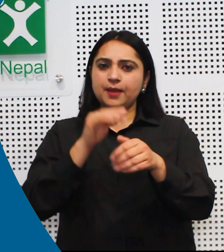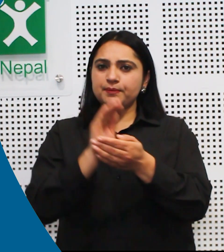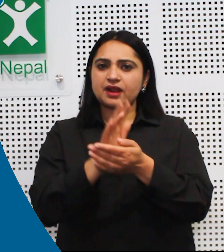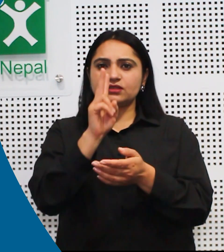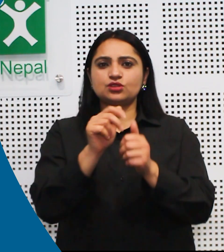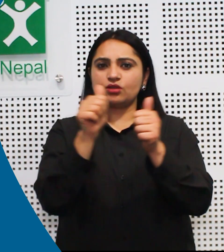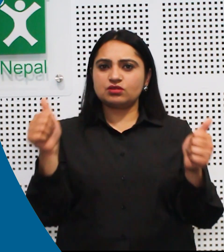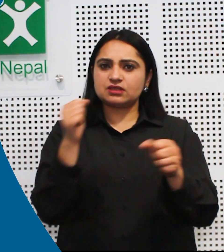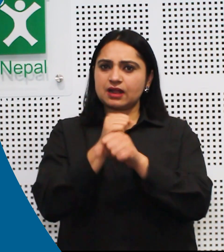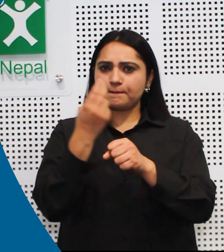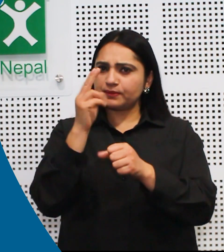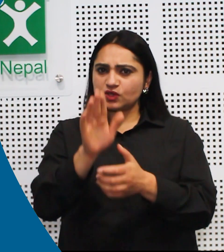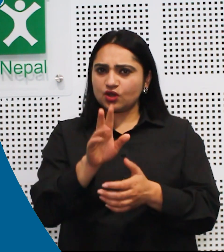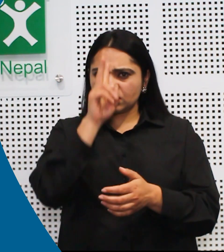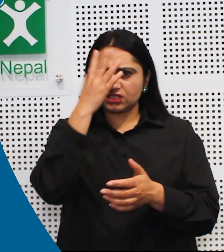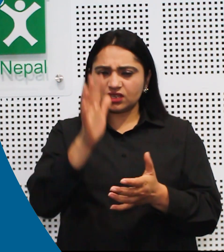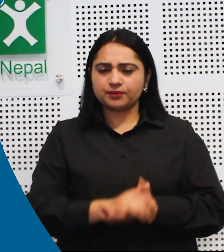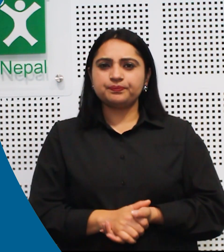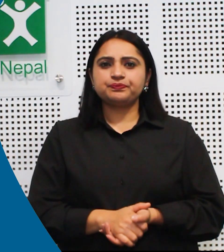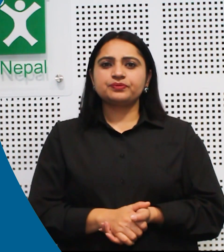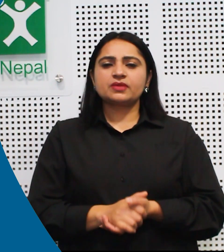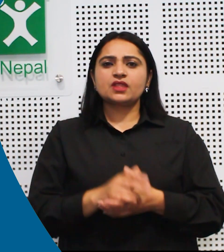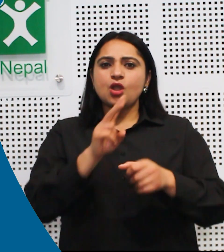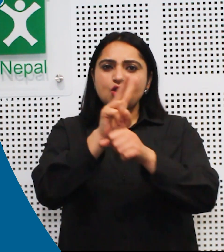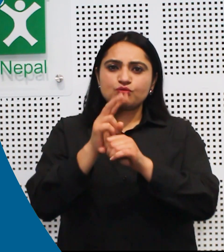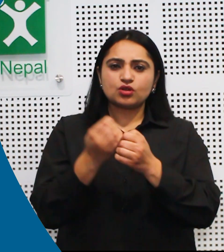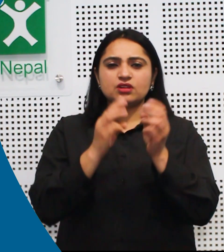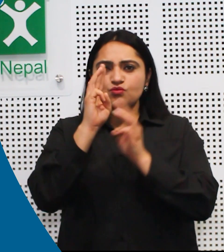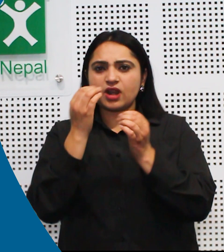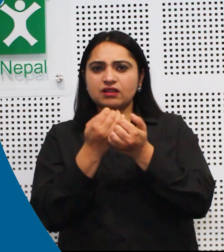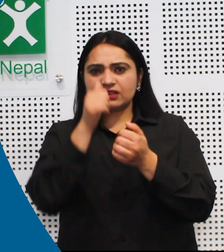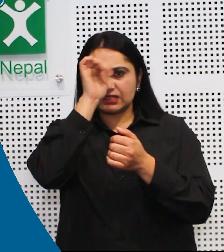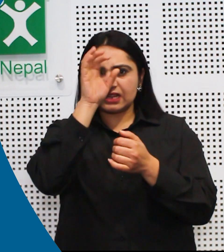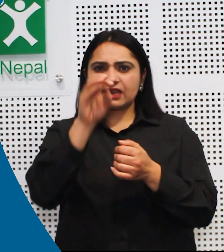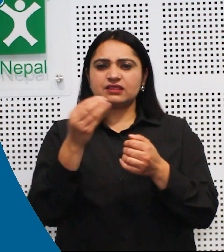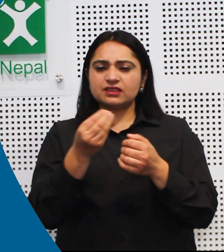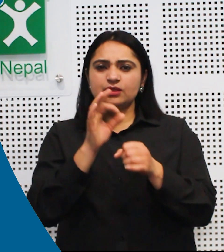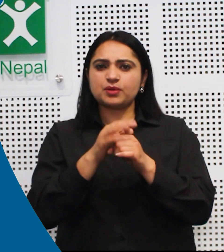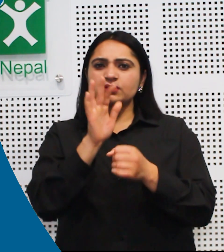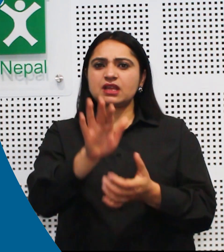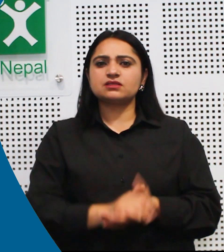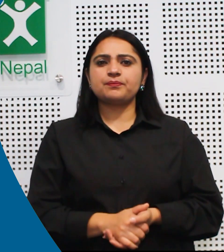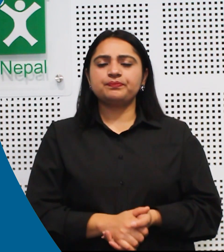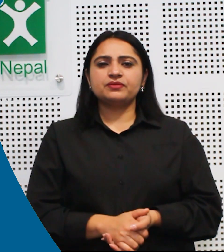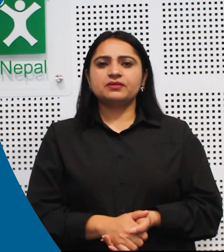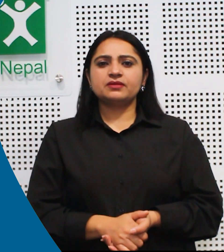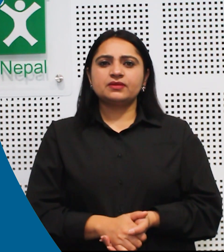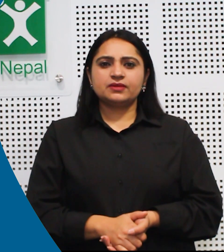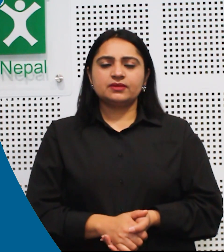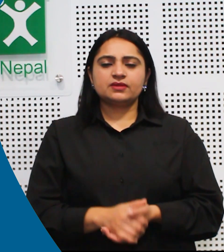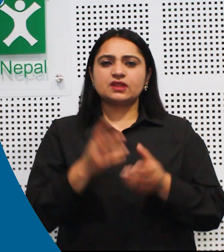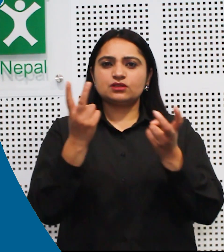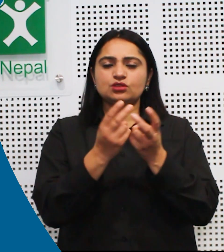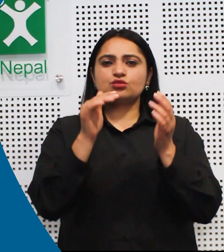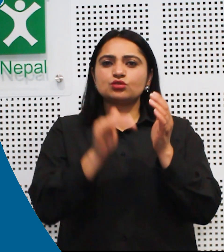छ त्यो समयअनुसारको काम भएको छ कि छैन भनेर अनुगमन गर्ने, जानकारी लिने दिने त्यस्तो कुनै व्यवस्था छ कि छैन? अनि त्यो हामीले अब जस्तै तल